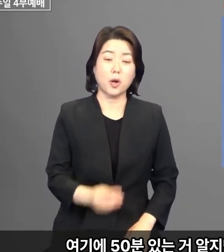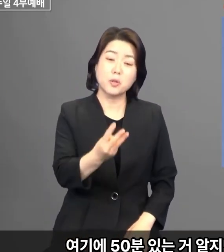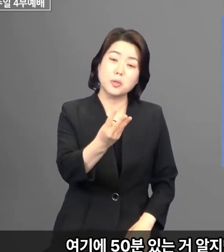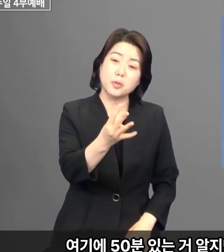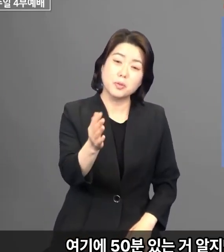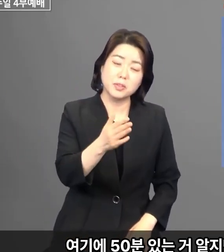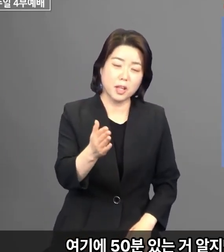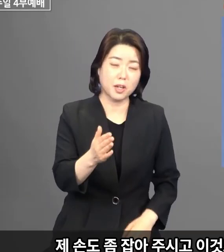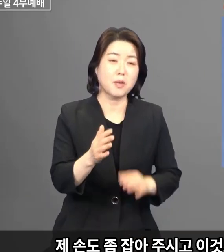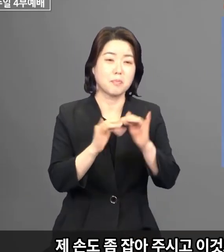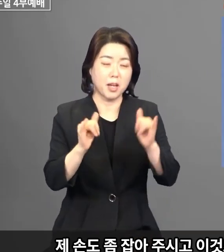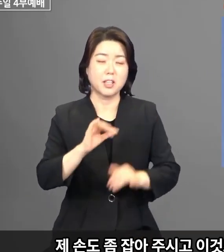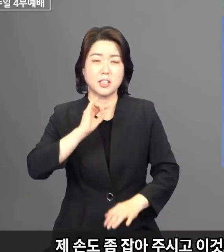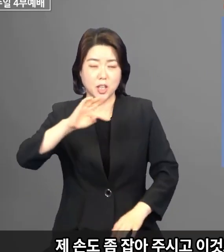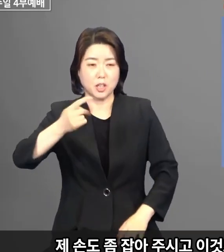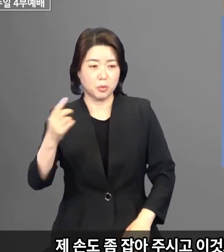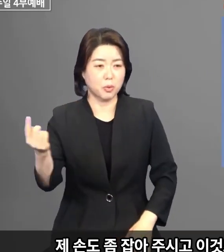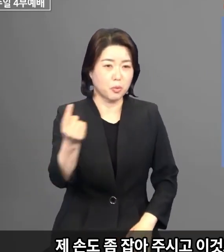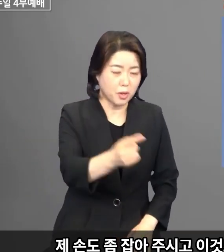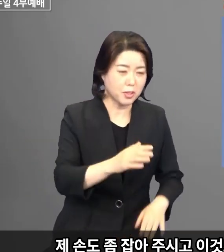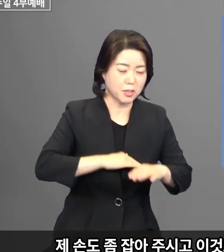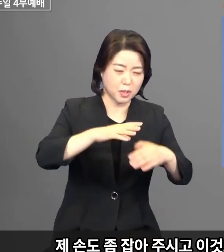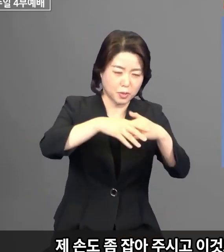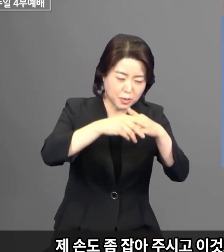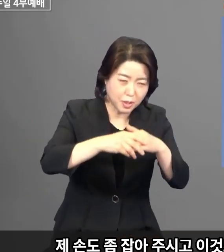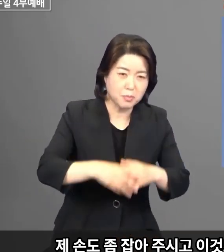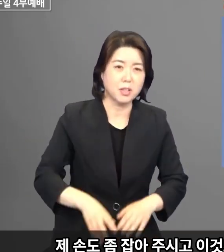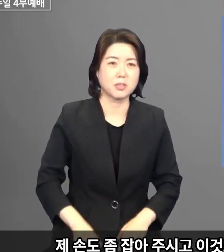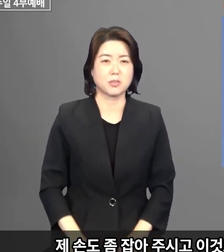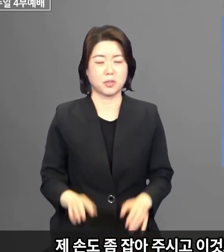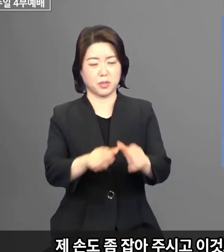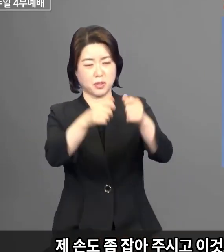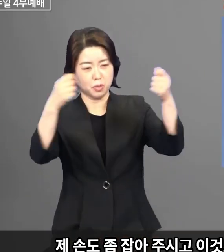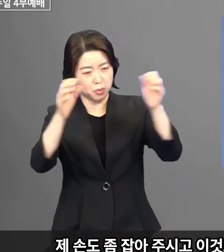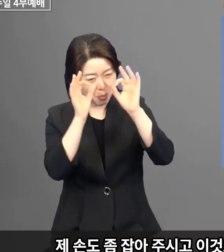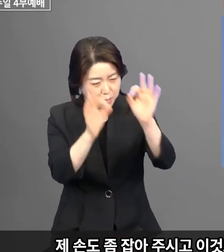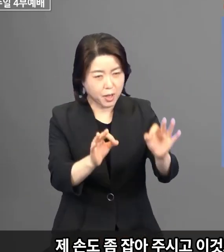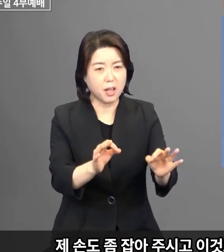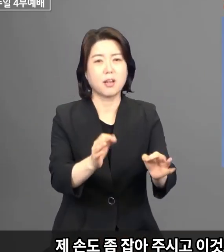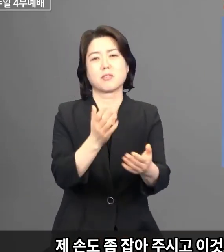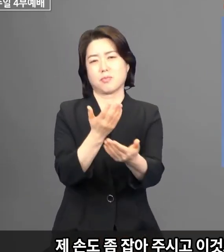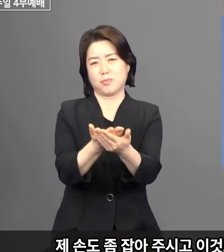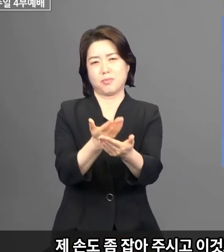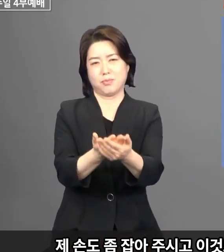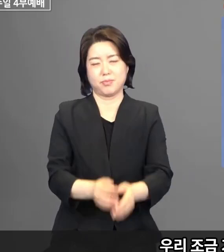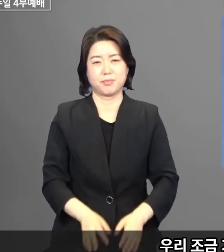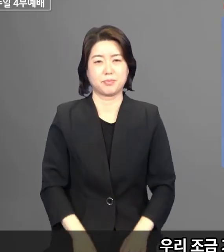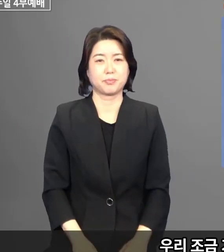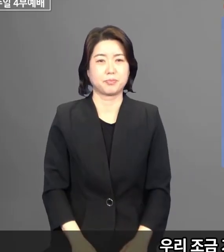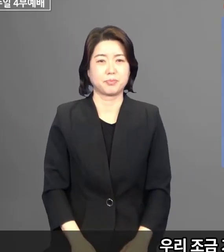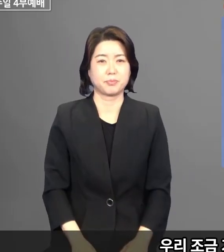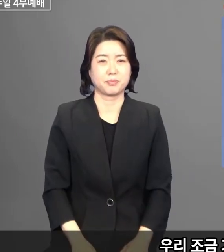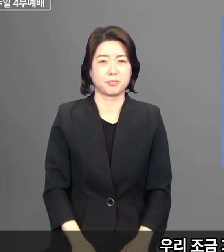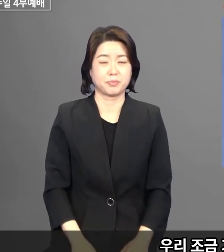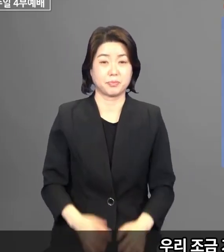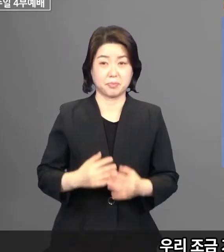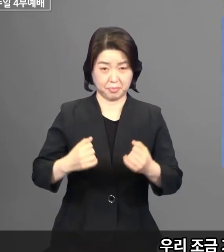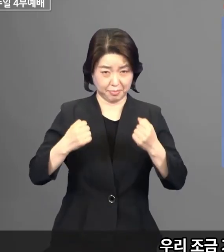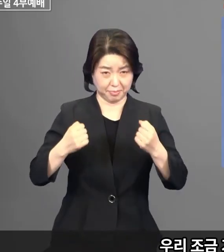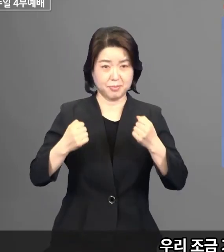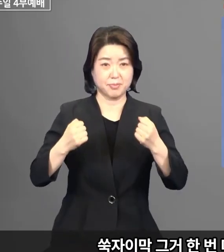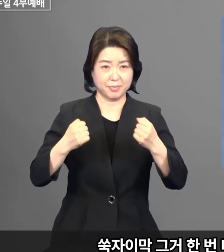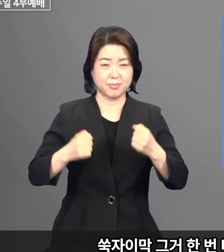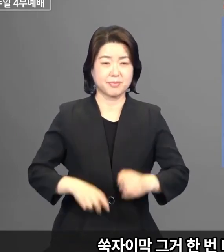분이라도 오셔서 제 손도 좀 잡아주시고 이것도 좀 바라보시면 좋겠습니다. 우리 조금 기운을 내서